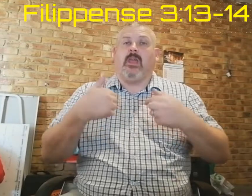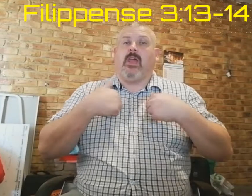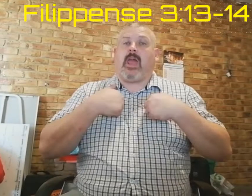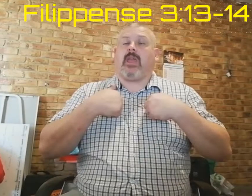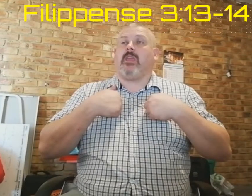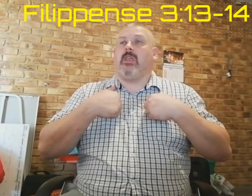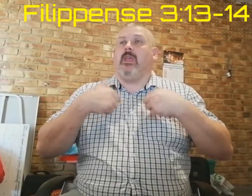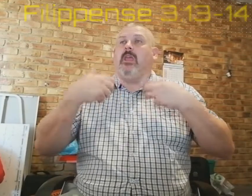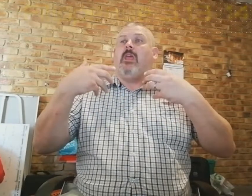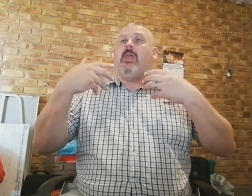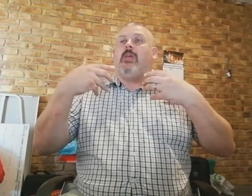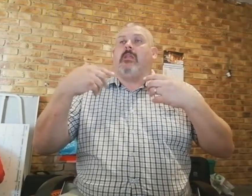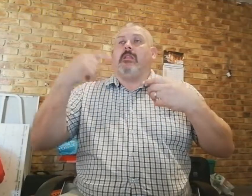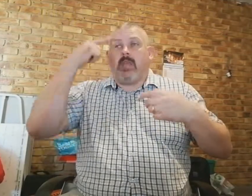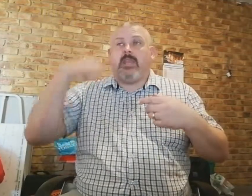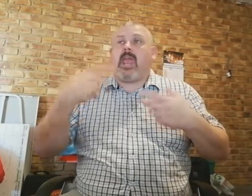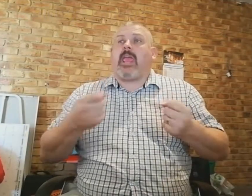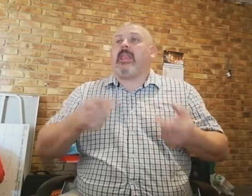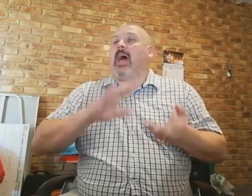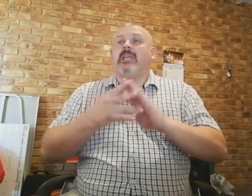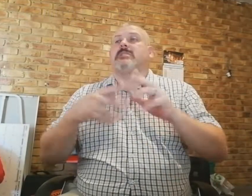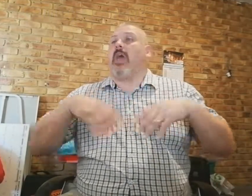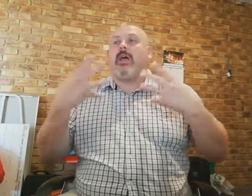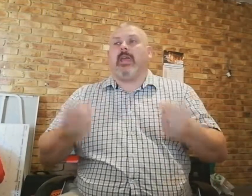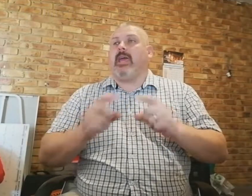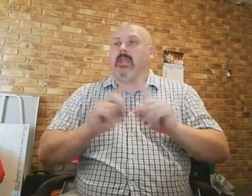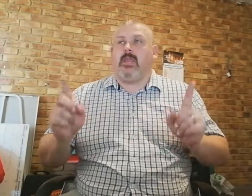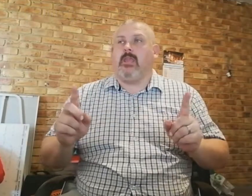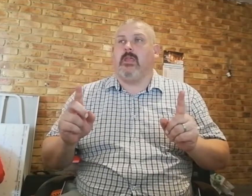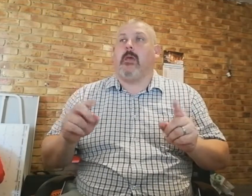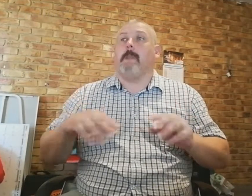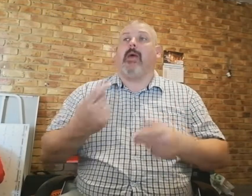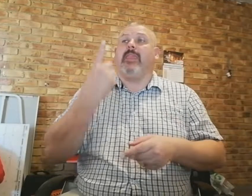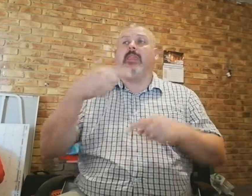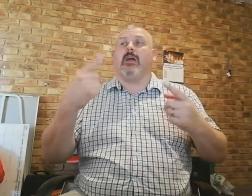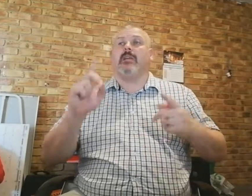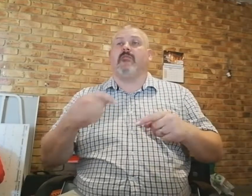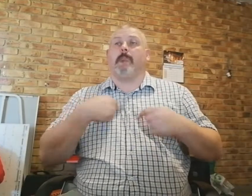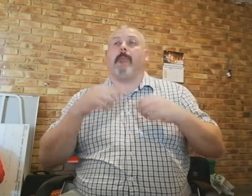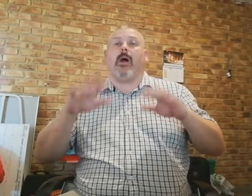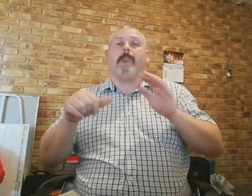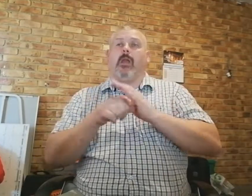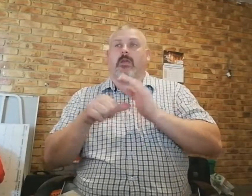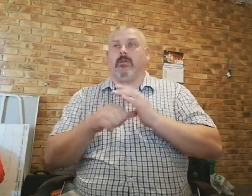ek, dink nie, ek het alles klaargekyn nie. Maar een ding is vir my baie belangig.